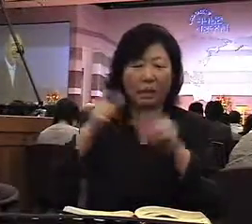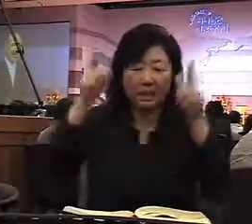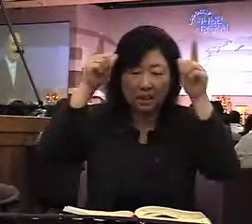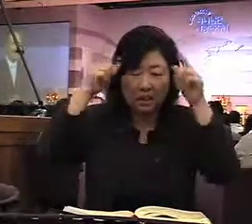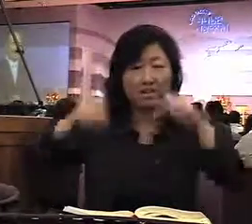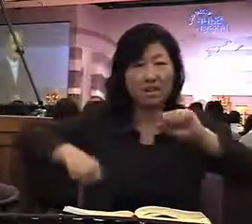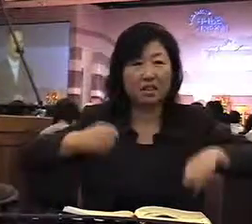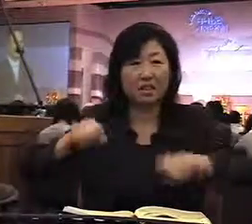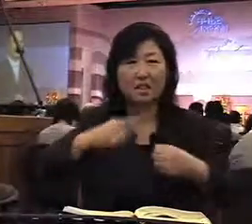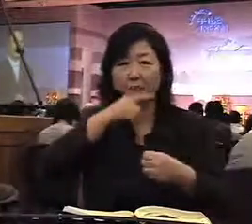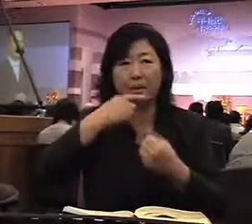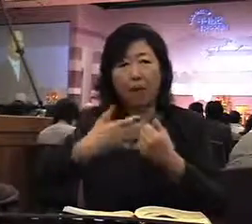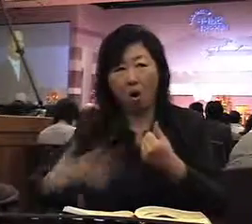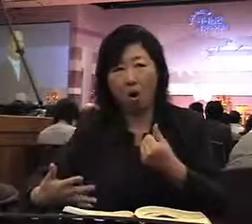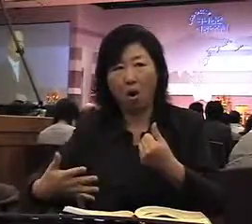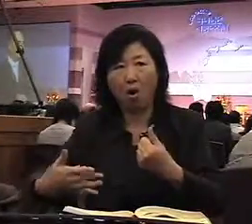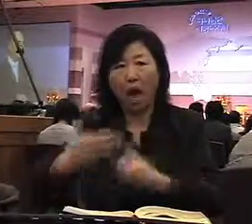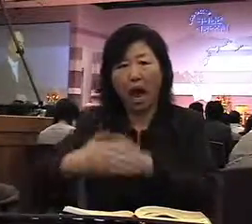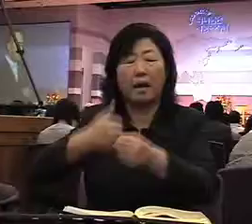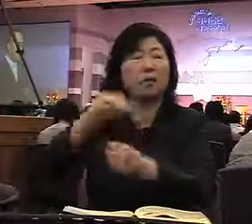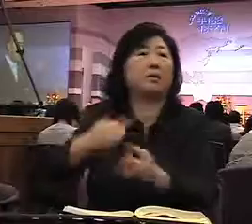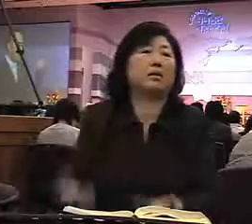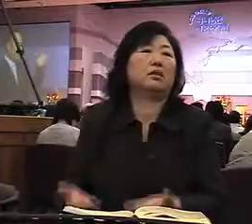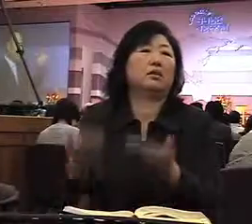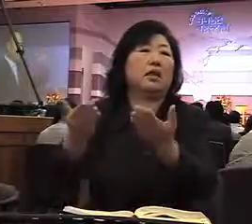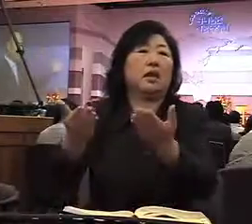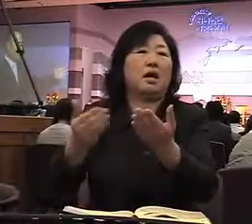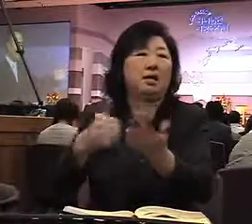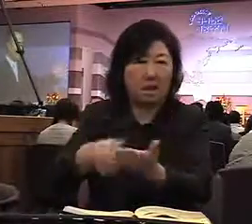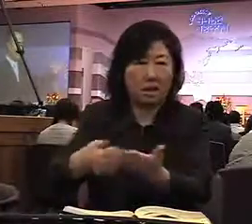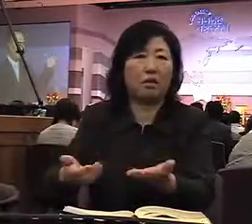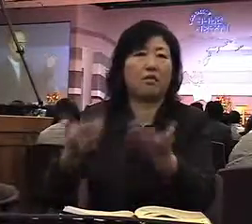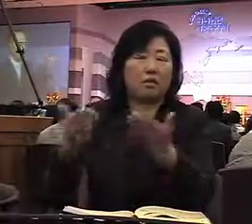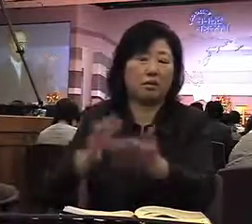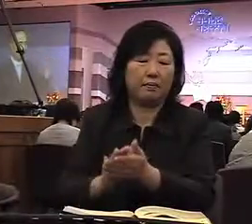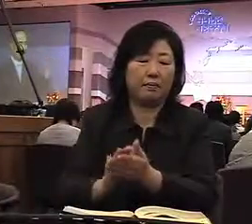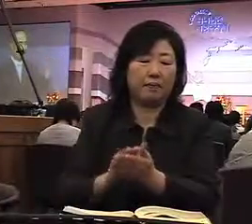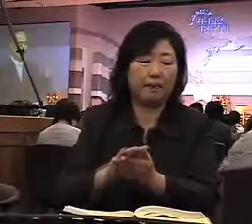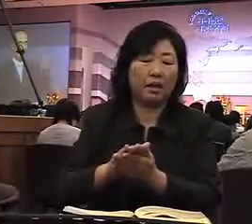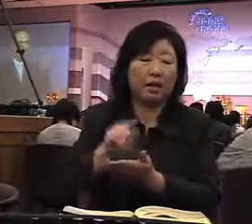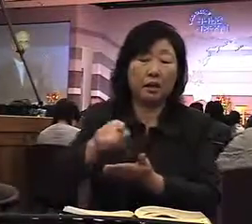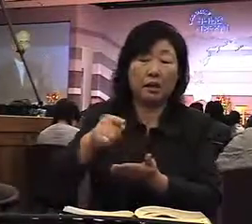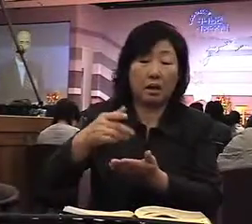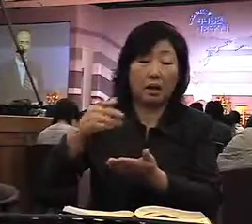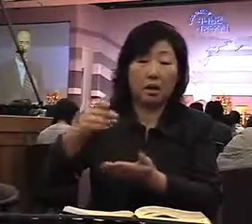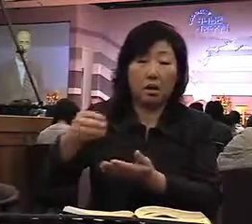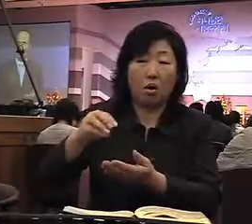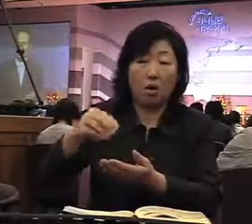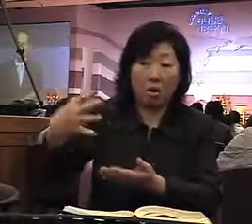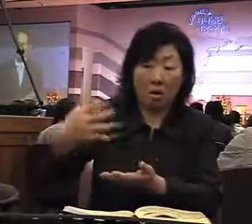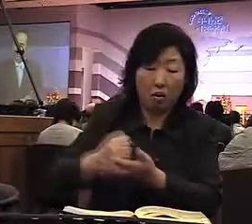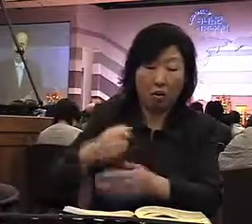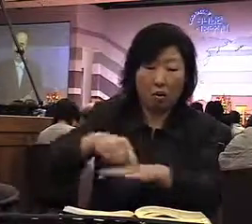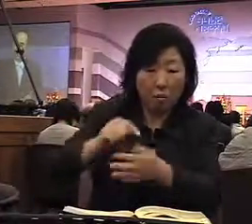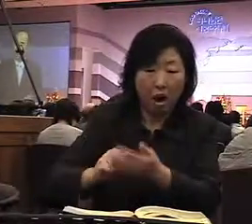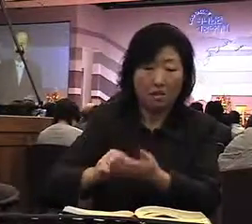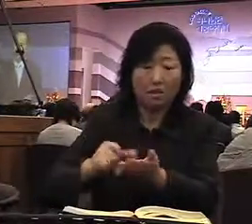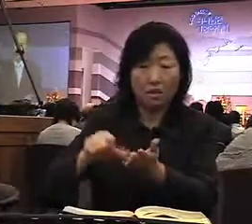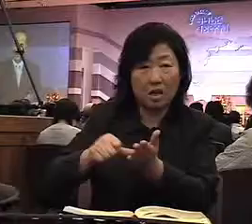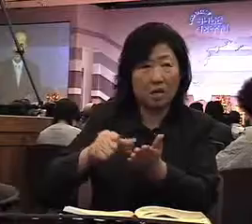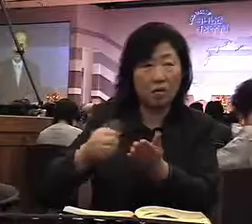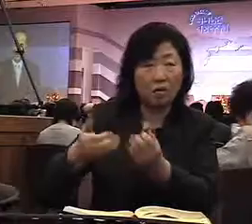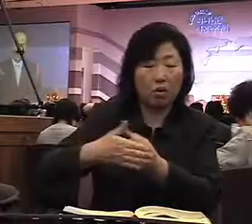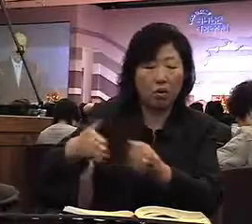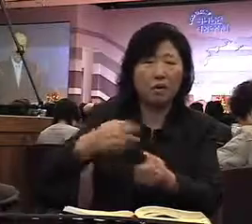드렸습니다. 그러나 이사야서를 읽을 때 우리 하나님은 내가 너희들이 가져오는 마당만 받고 오고 마음은 나에게 온 그 재물로 인해서 그